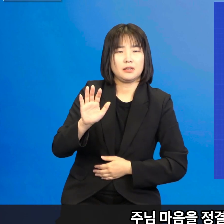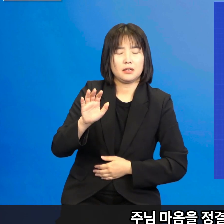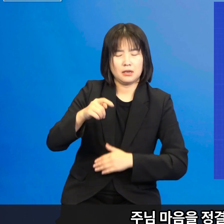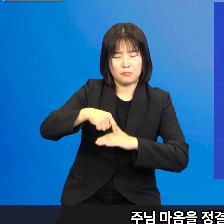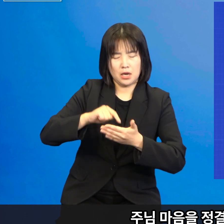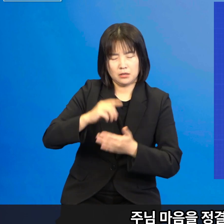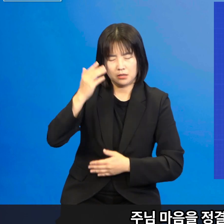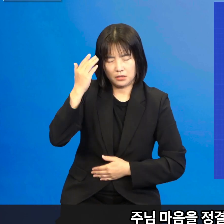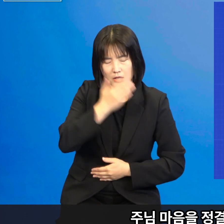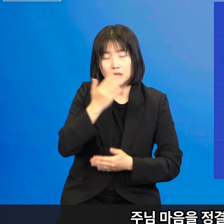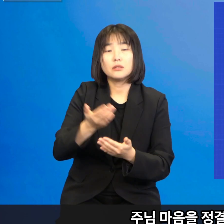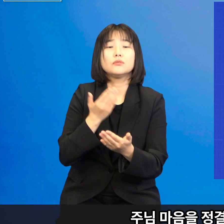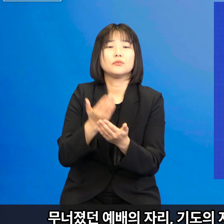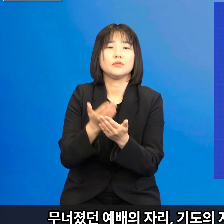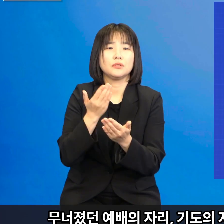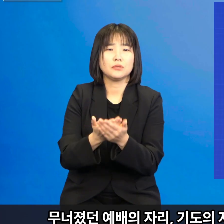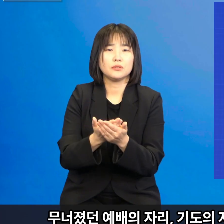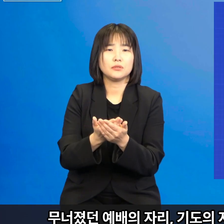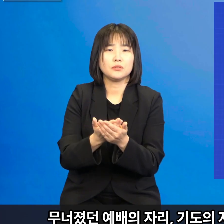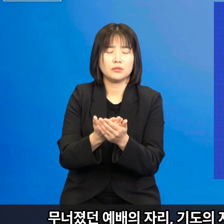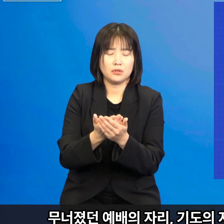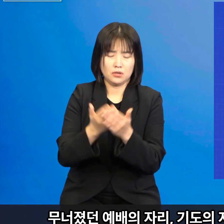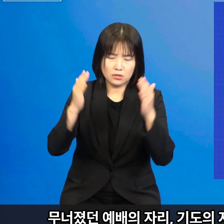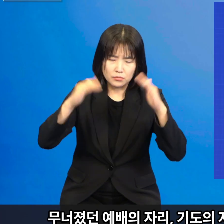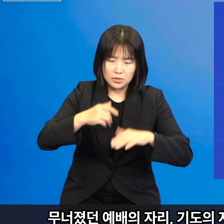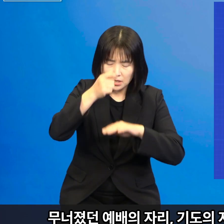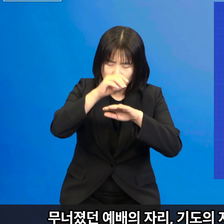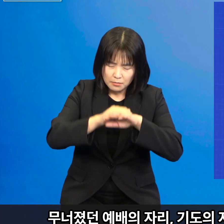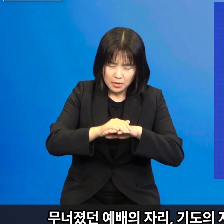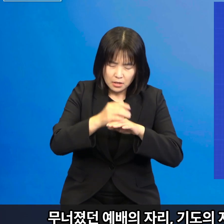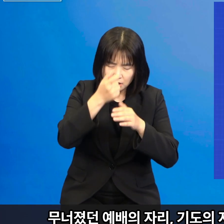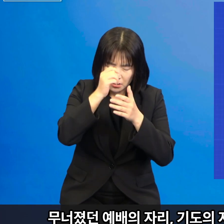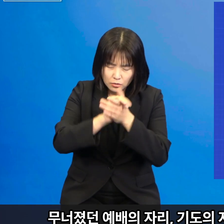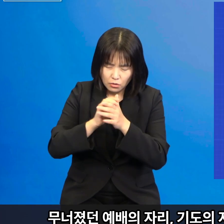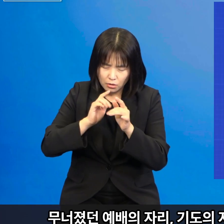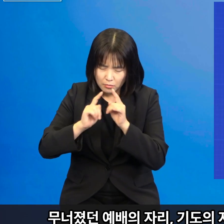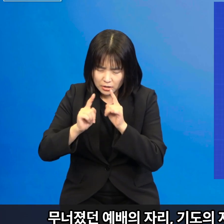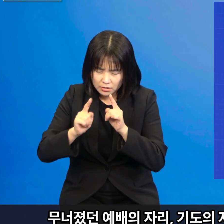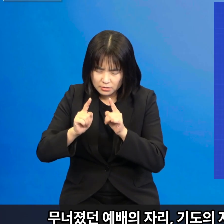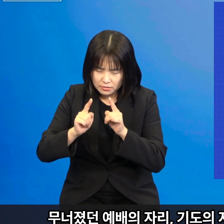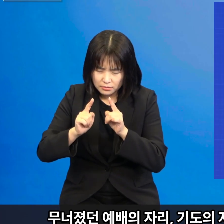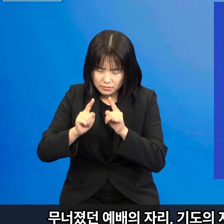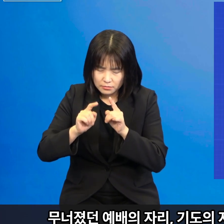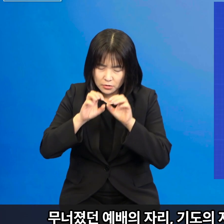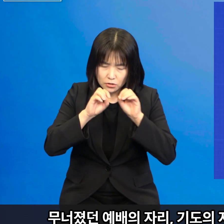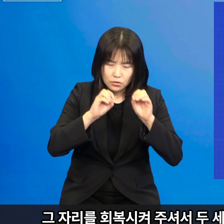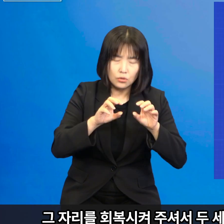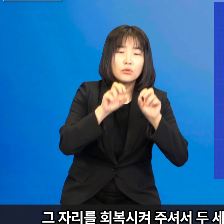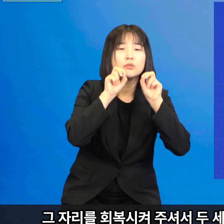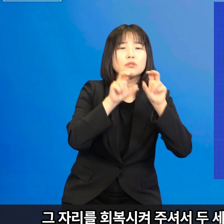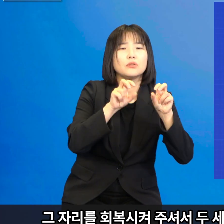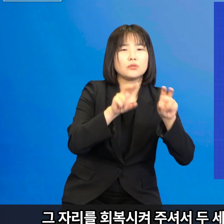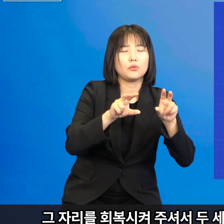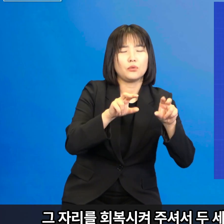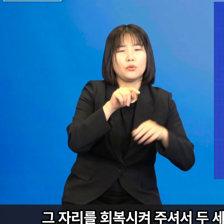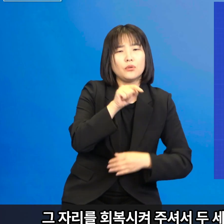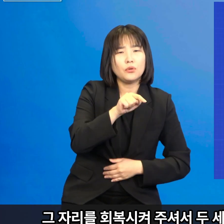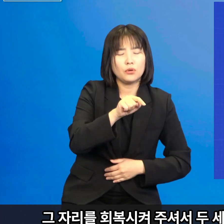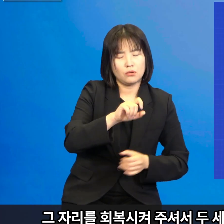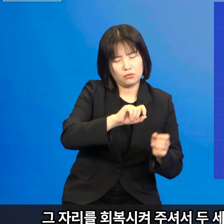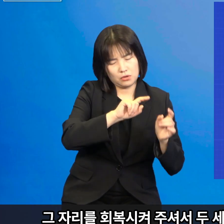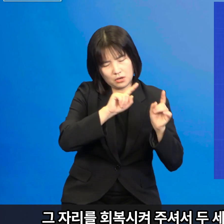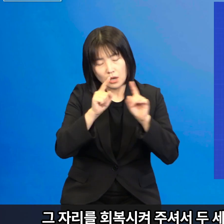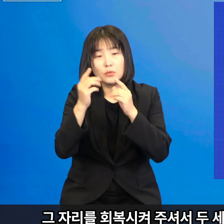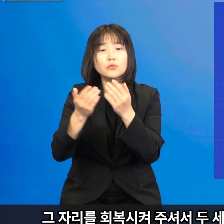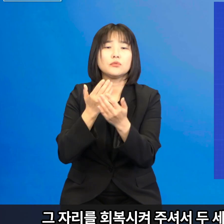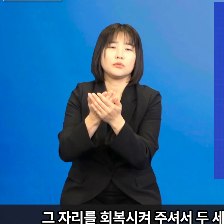정결하게 해주시고 무너졌던 예배의 자리, 기도의 자리, 말씀의 자리, 전도와 선교와 그 자리를 회복시켜